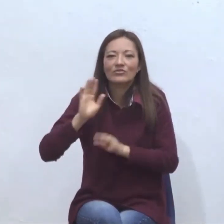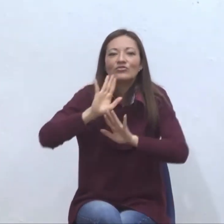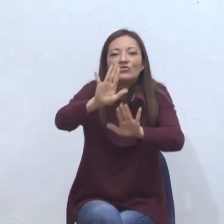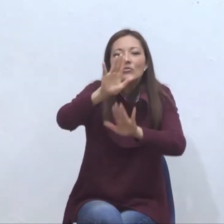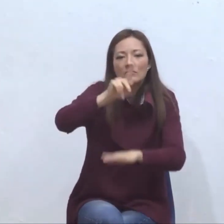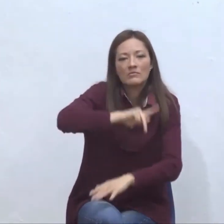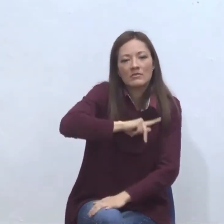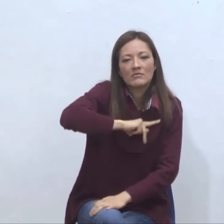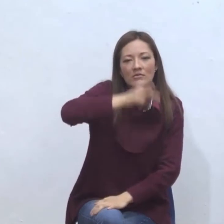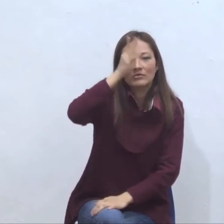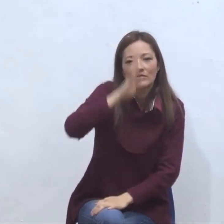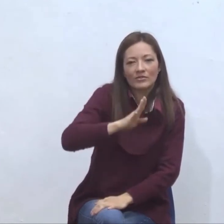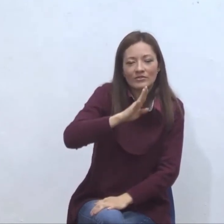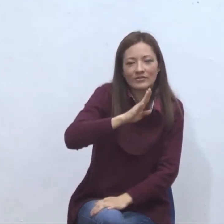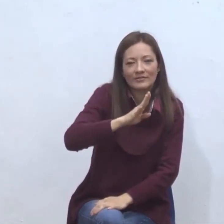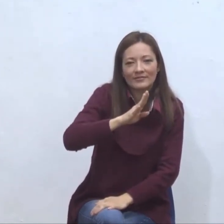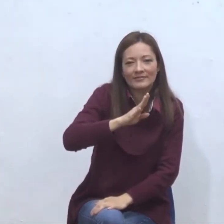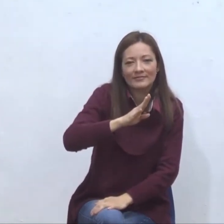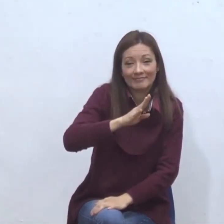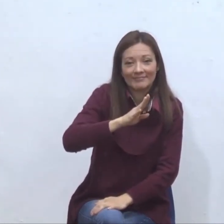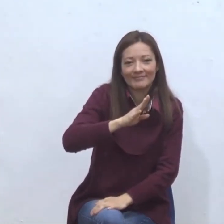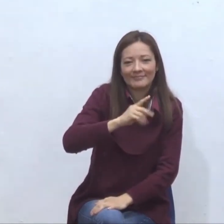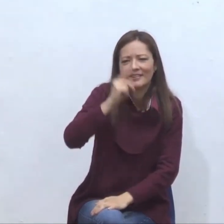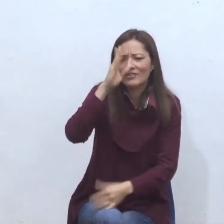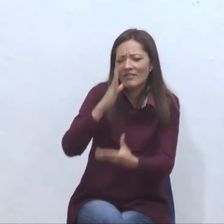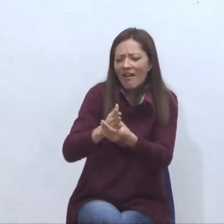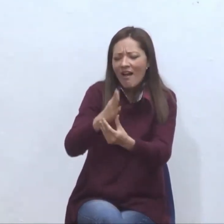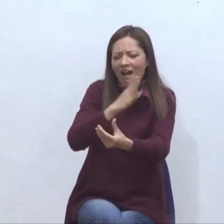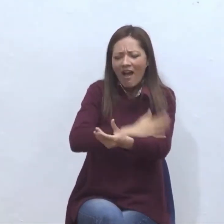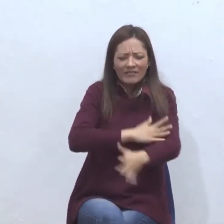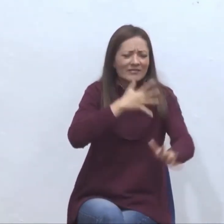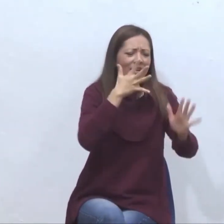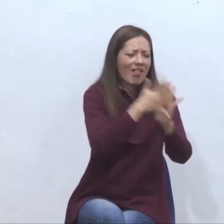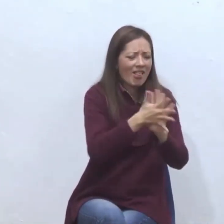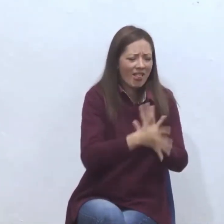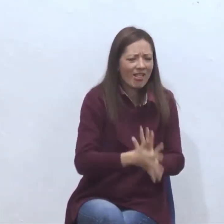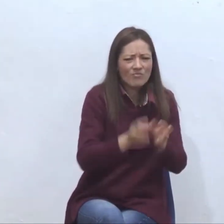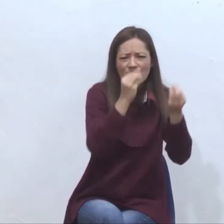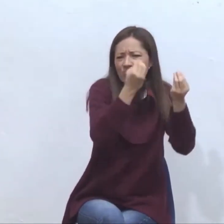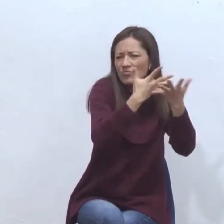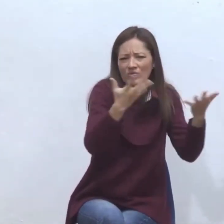Dios. Y Dios habló antes de muchas formas y de muchas maneras.